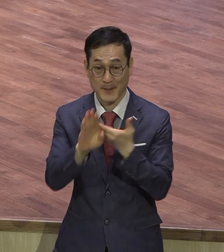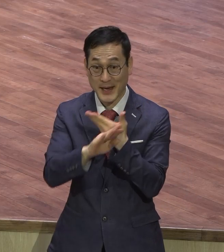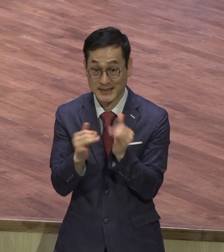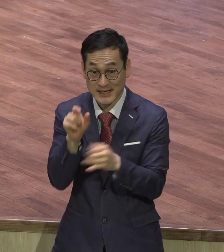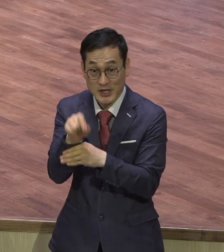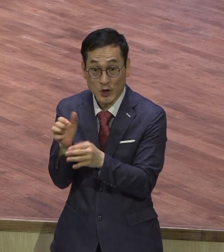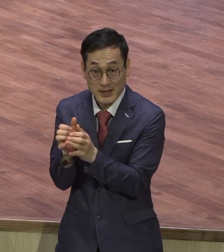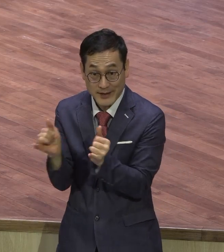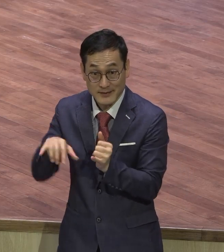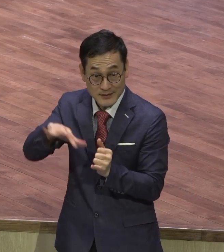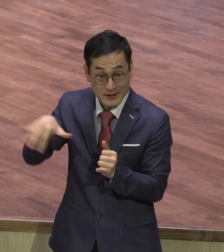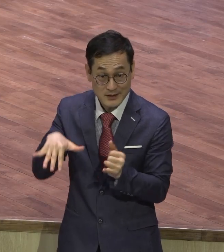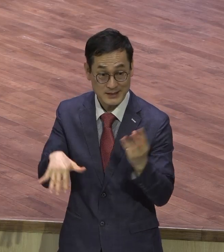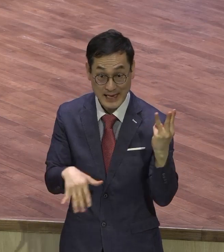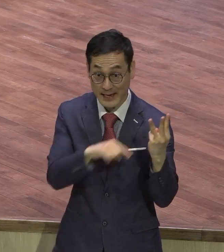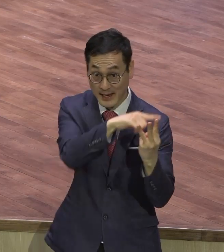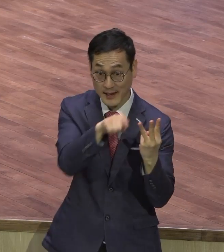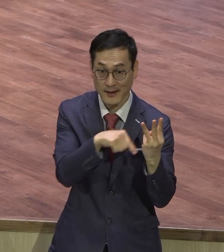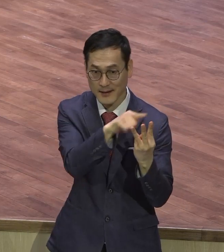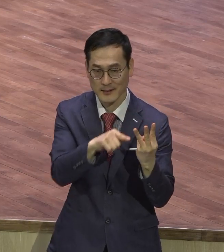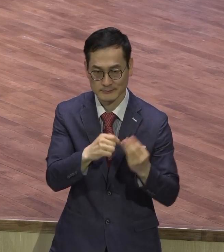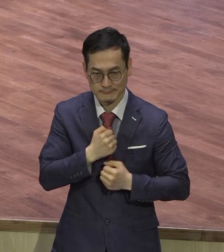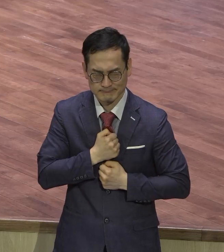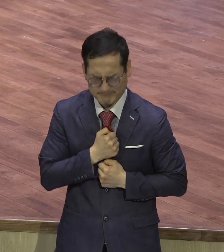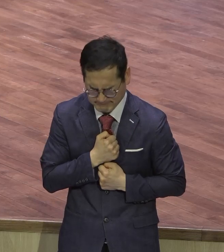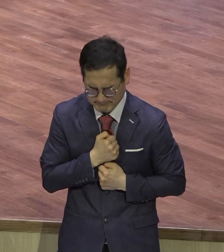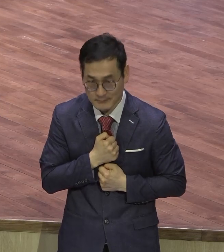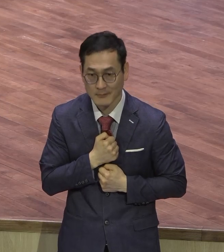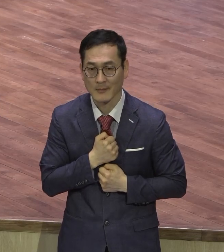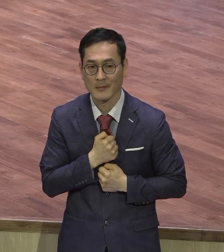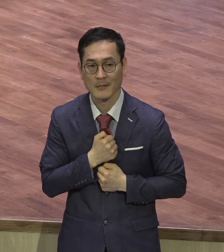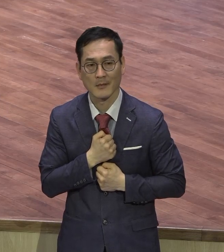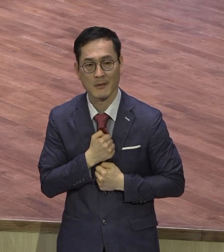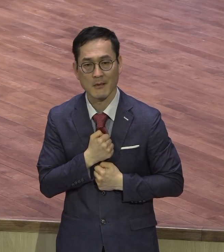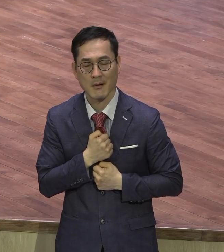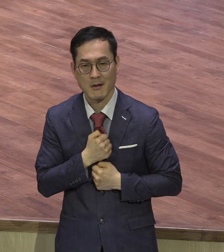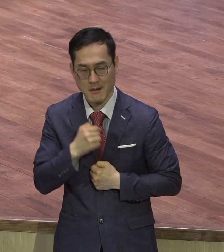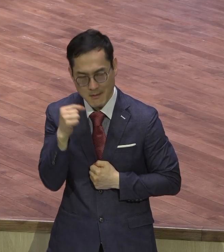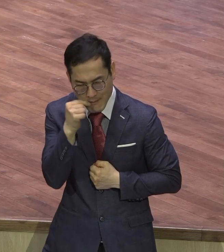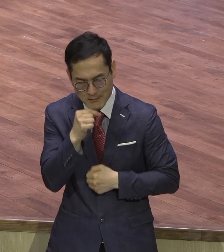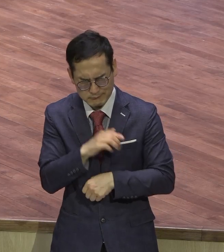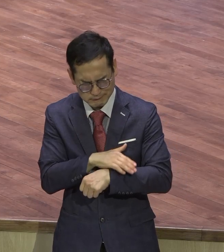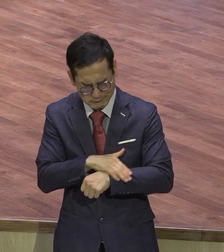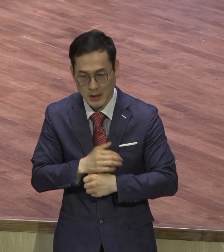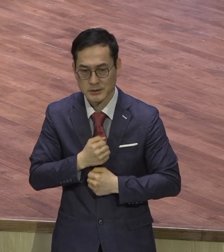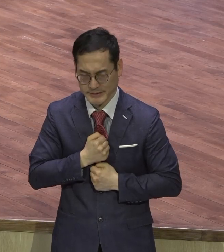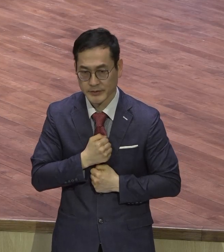서기관들은 이 세 가지 뭐 타의 추종을 불허할 정도로 그렇게 철저했습니다. 그런데